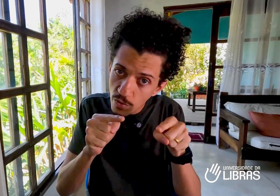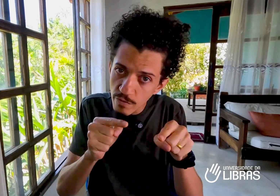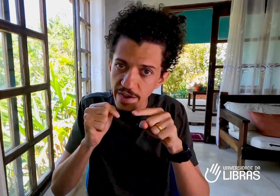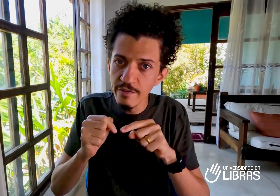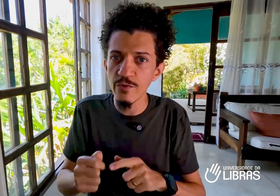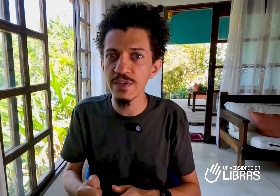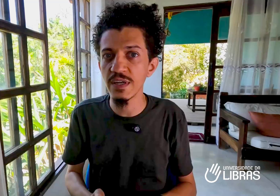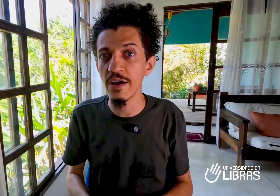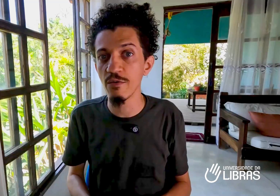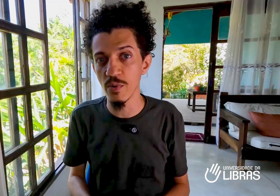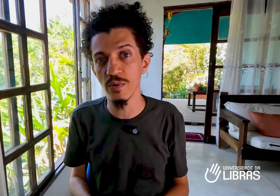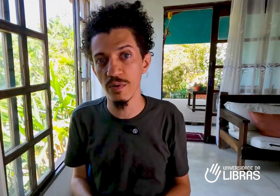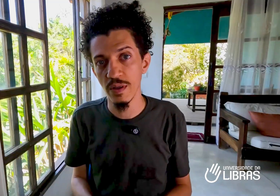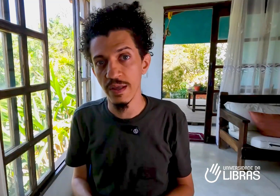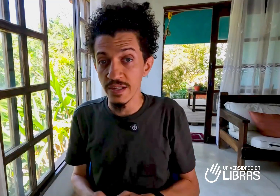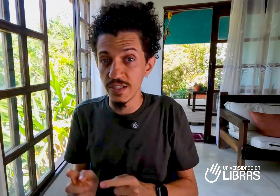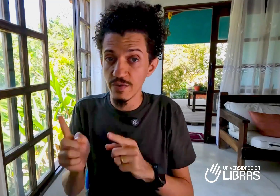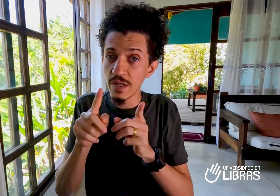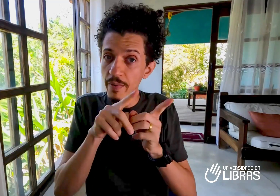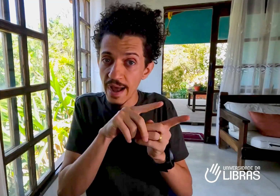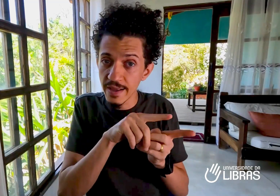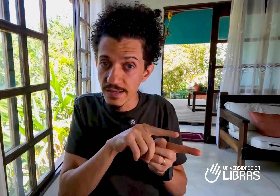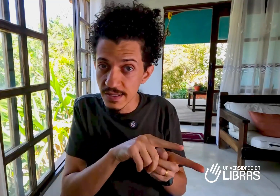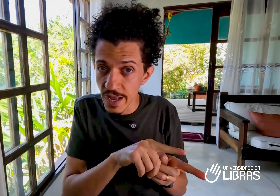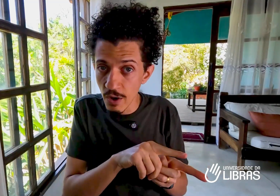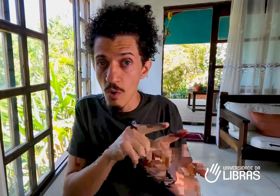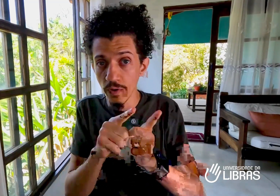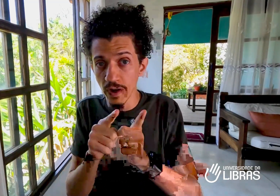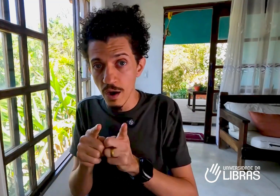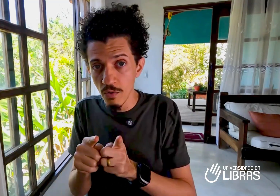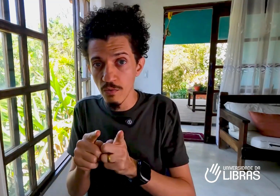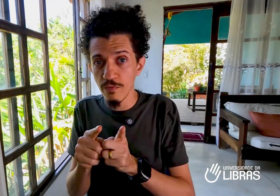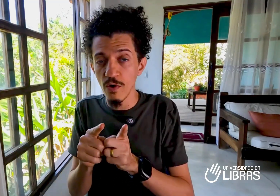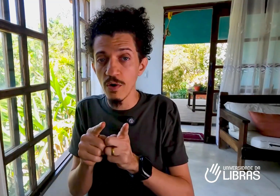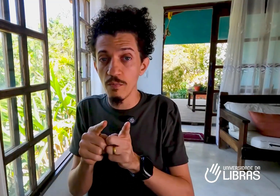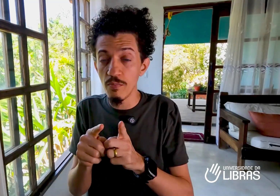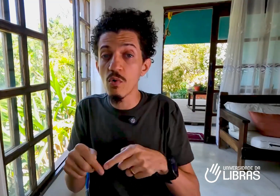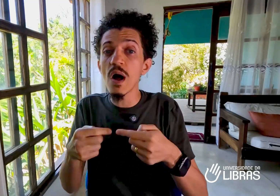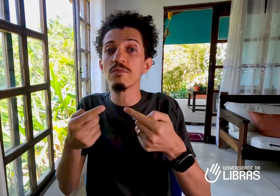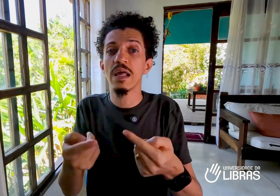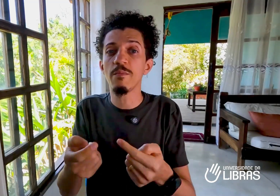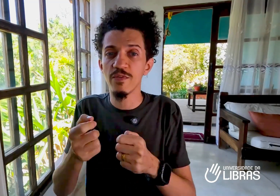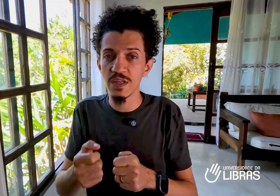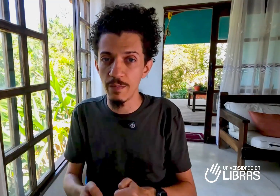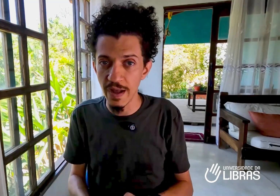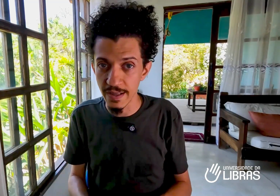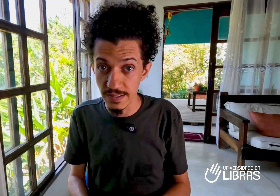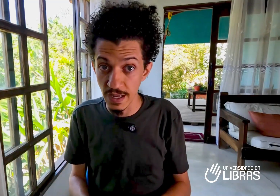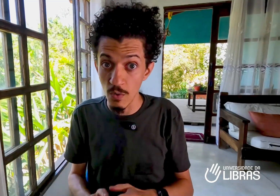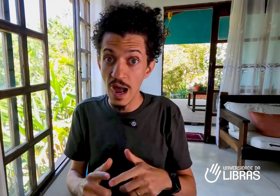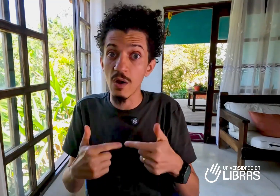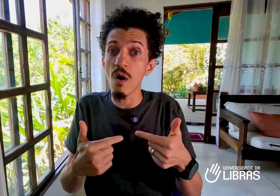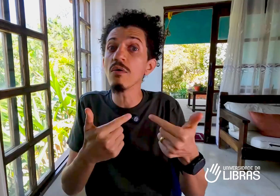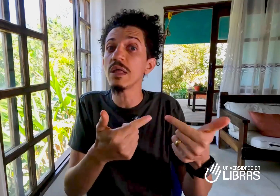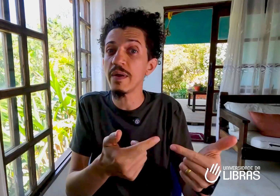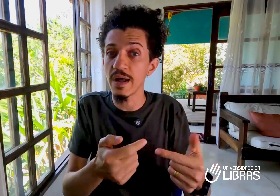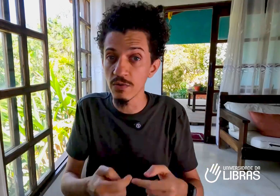vai influenciar no bolo. Se você pré-aqueceu ou não o forno, por quanto tempo você pré-aqueceu, a qual temperatura